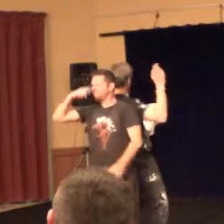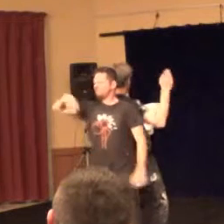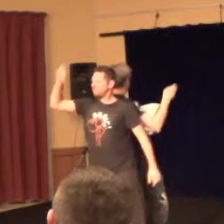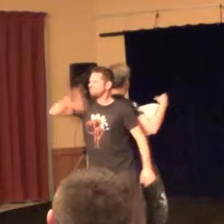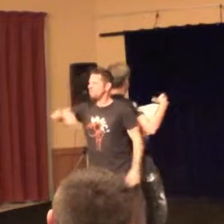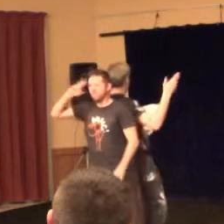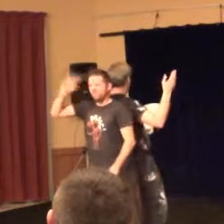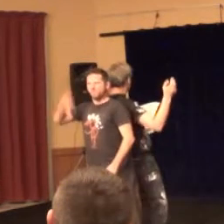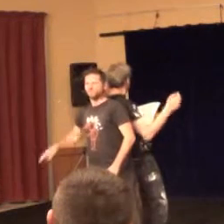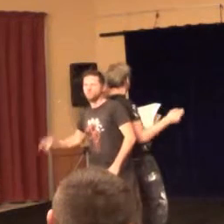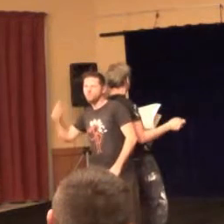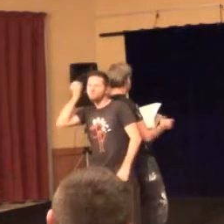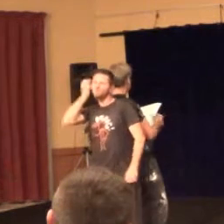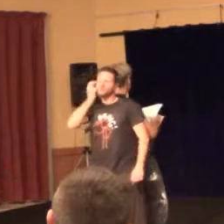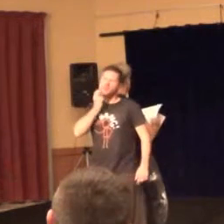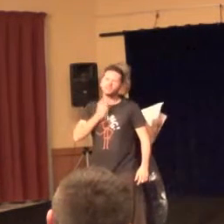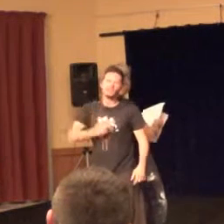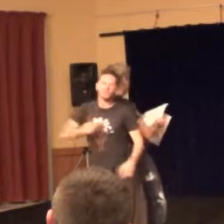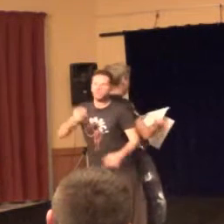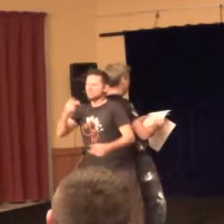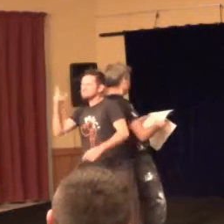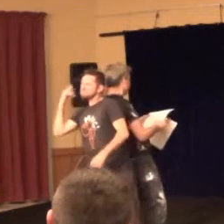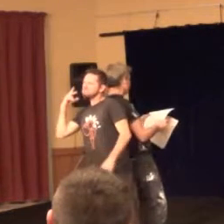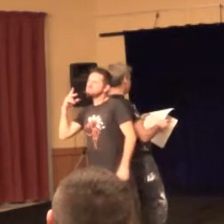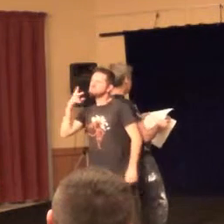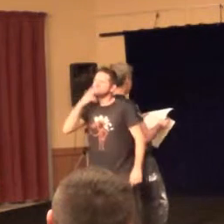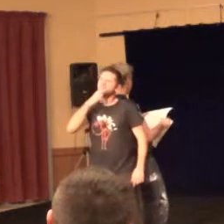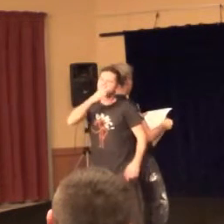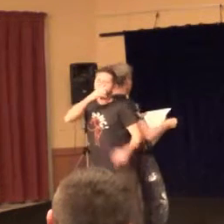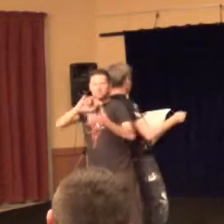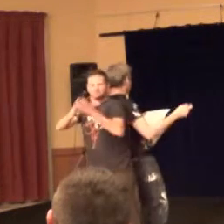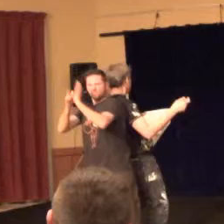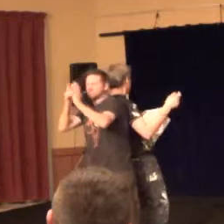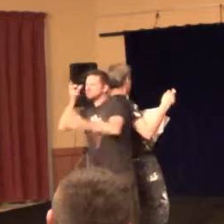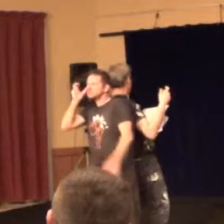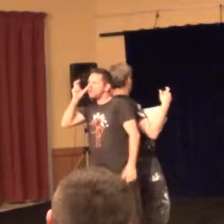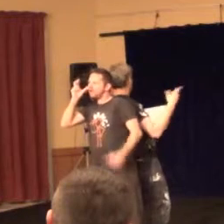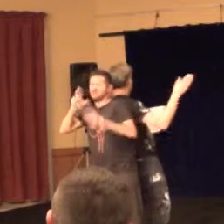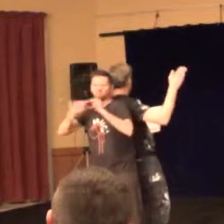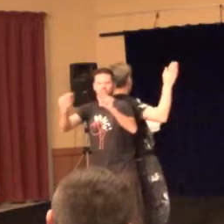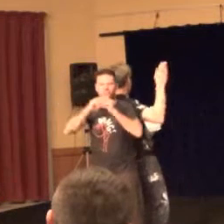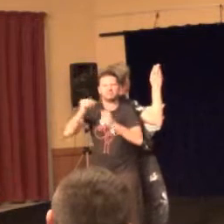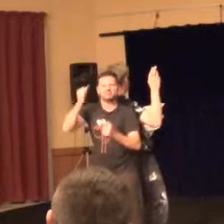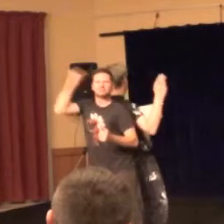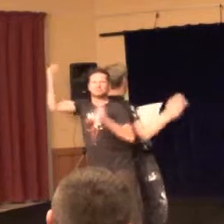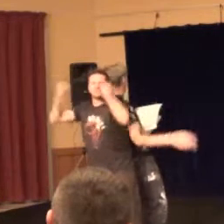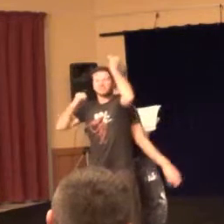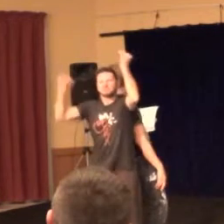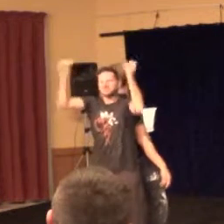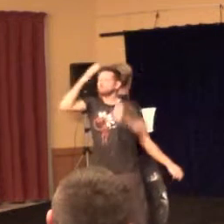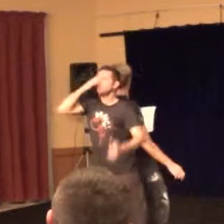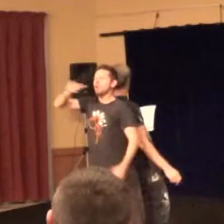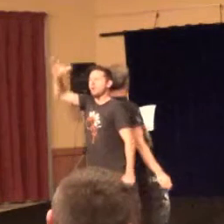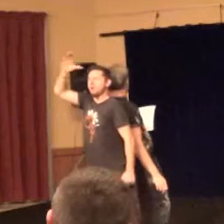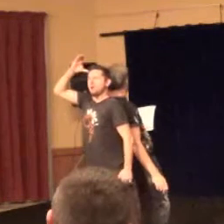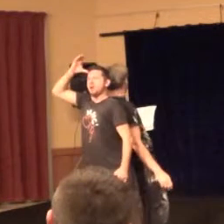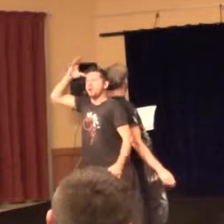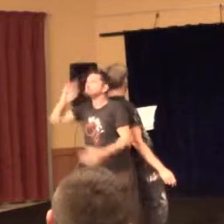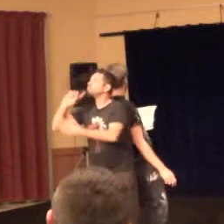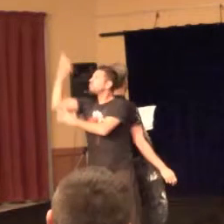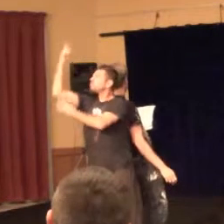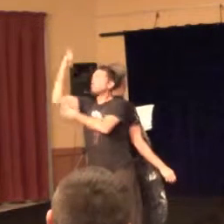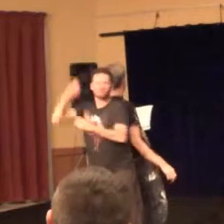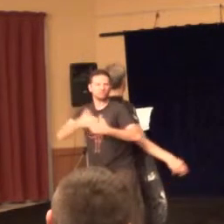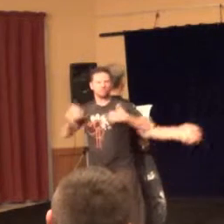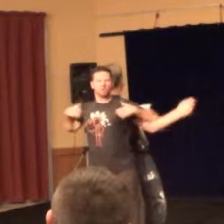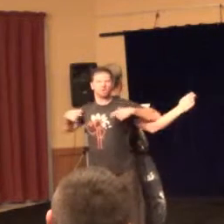Platon, on cite Malraux, on cite Sartre, on cite, on régurgite, puis on s'en remet à Dieu, à la science, aux études de marché,